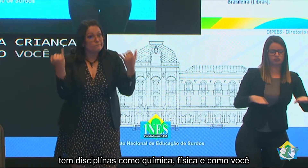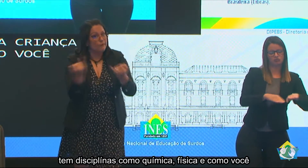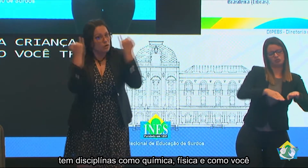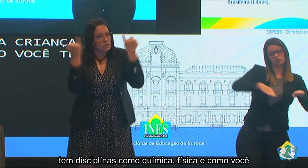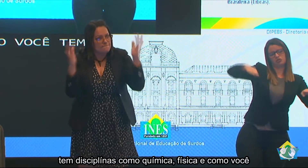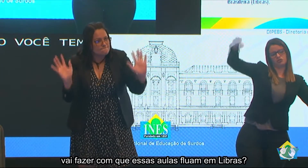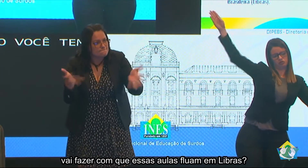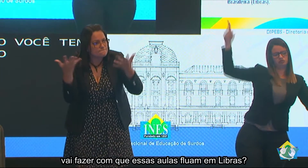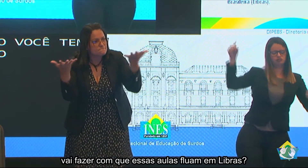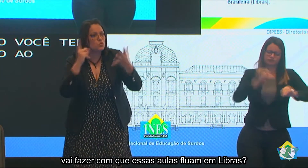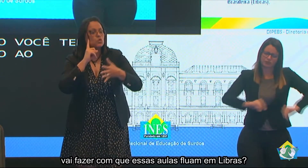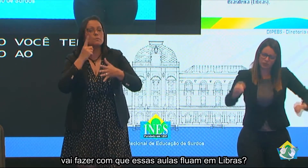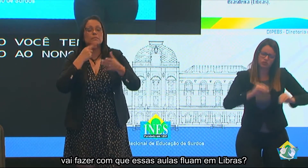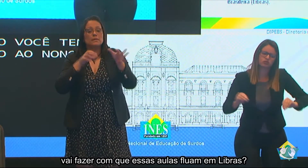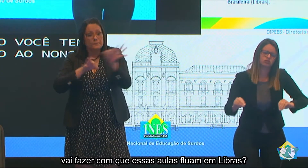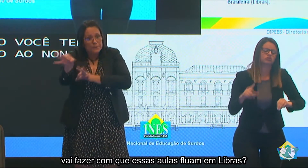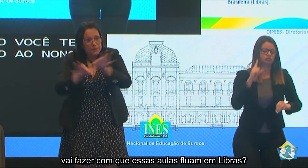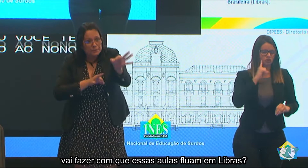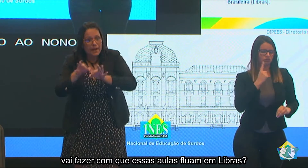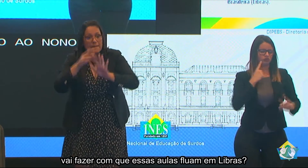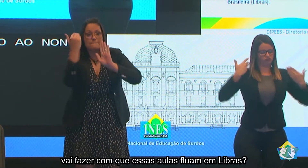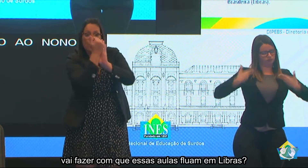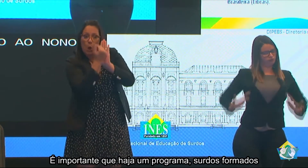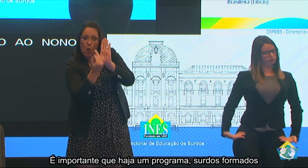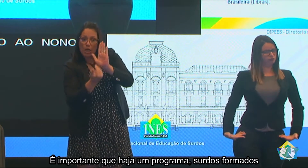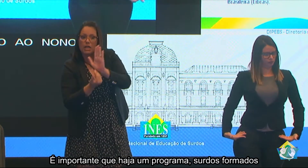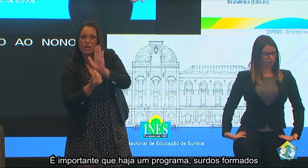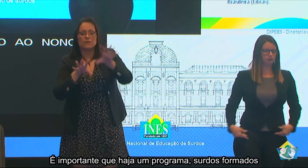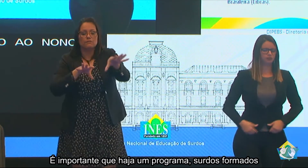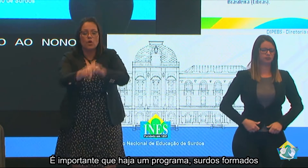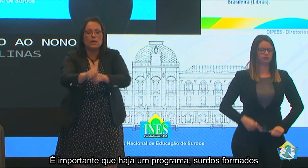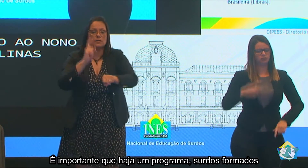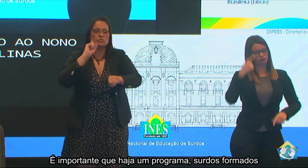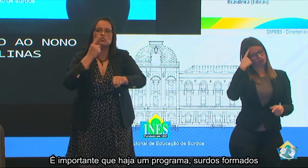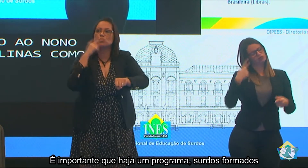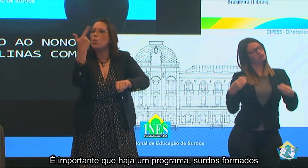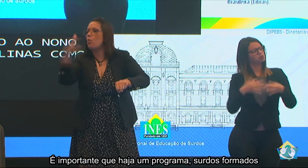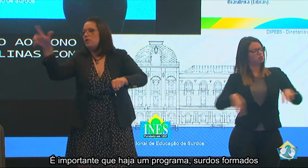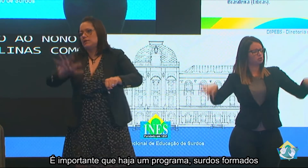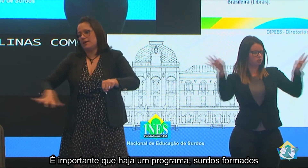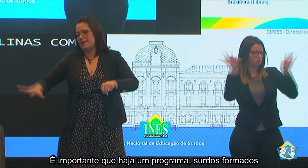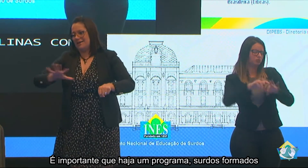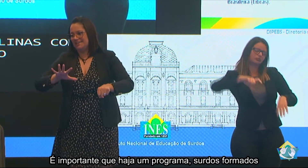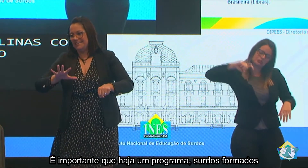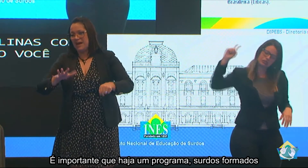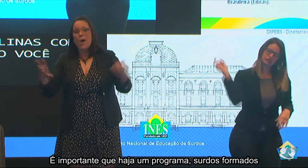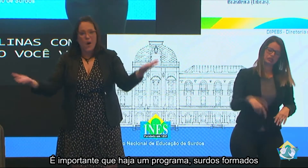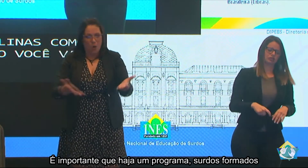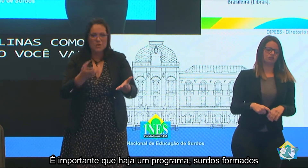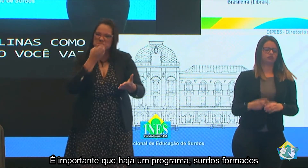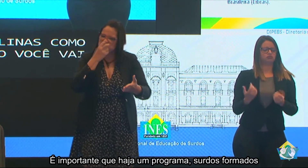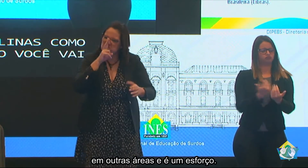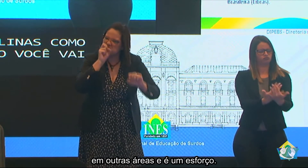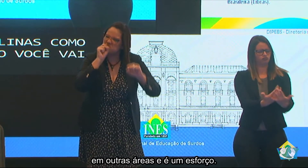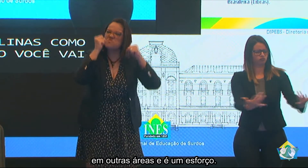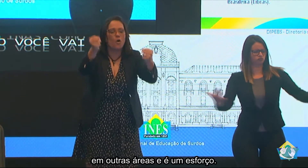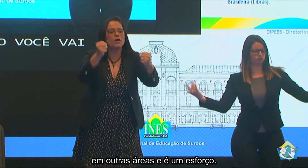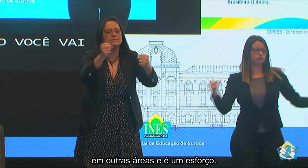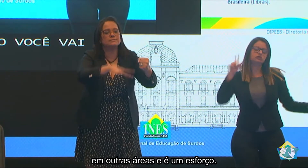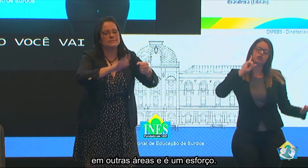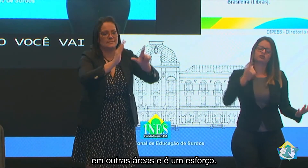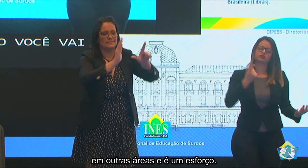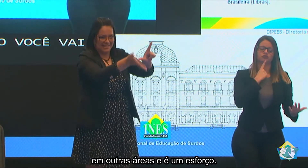e como você vai fazer com que essas aulas fluam em Libras? É importante que haja um programa surdos formados em